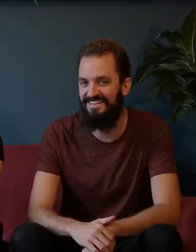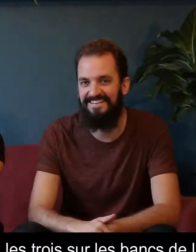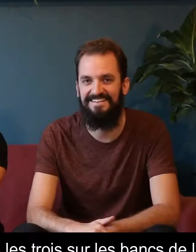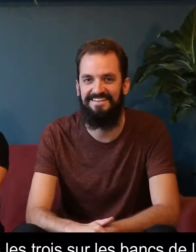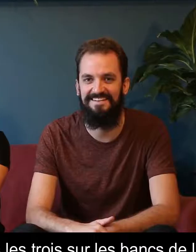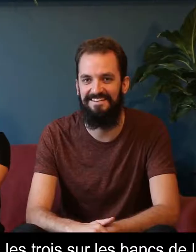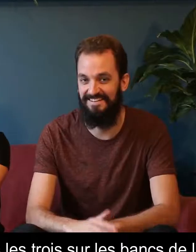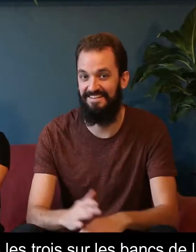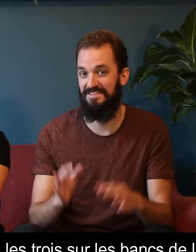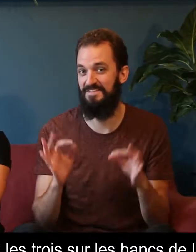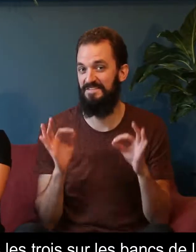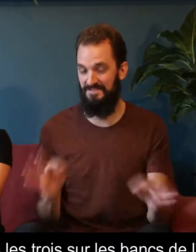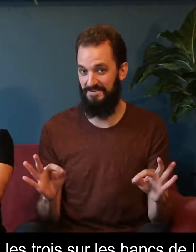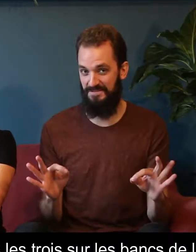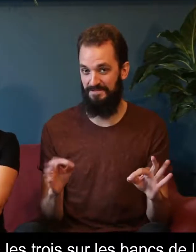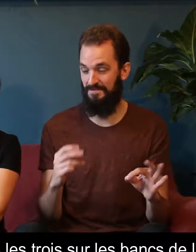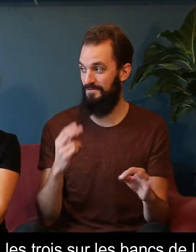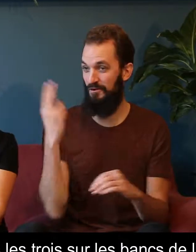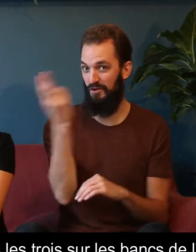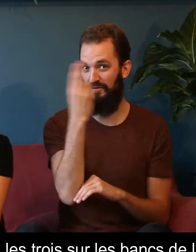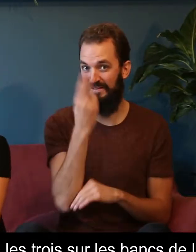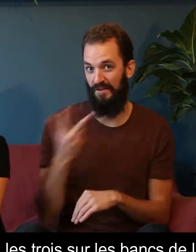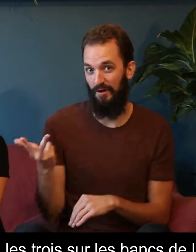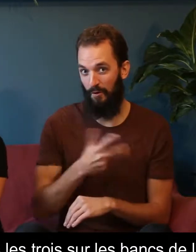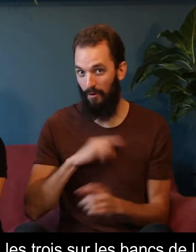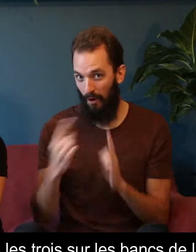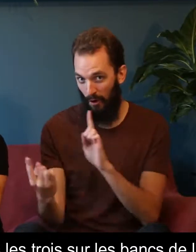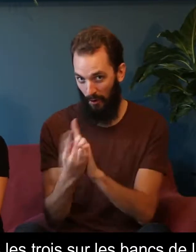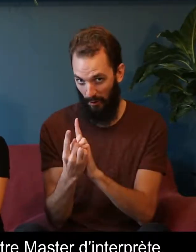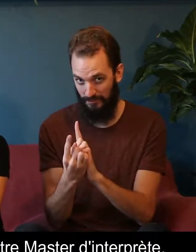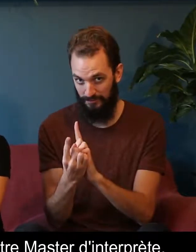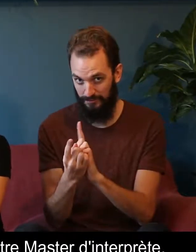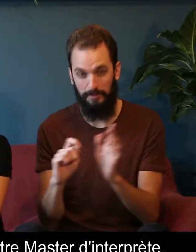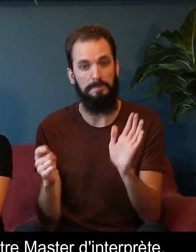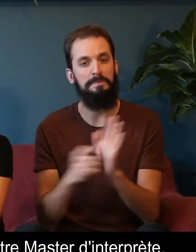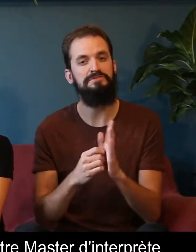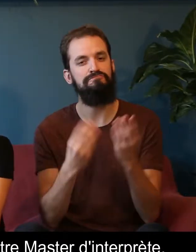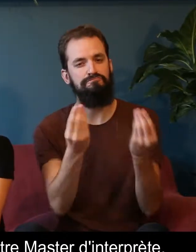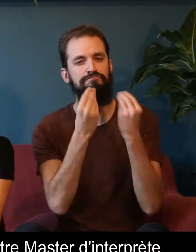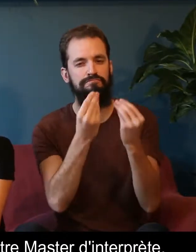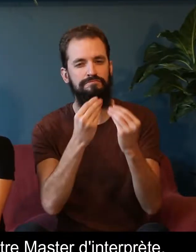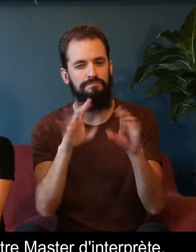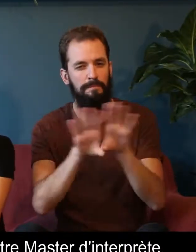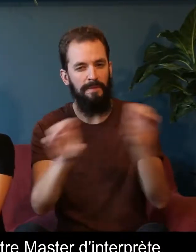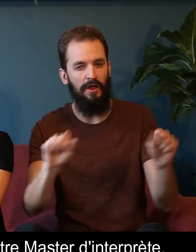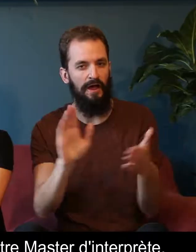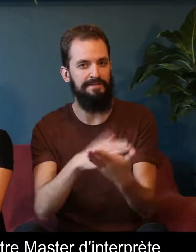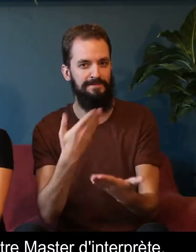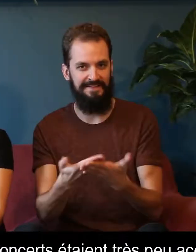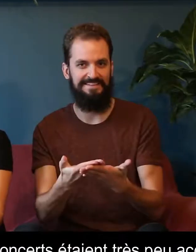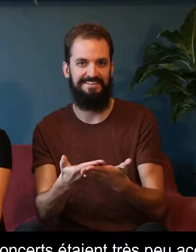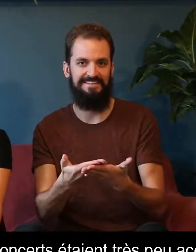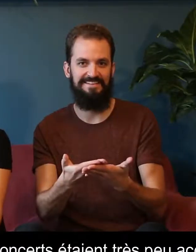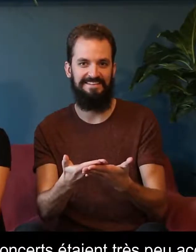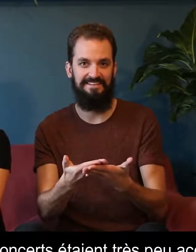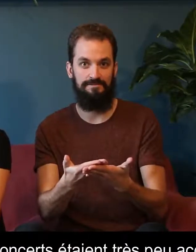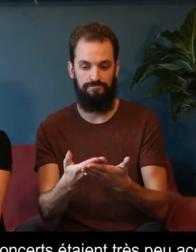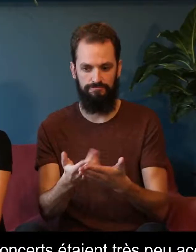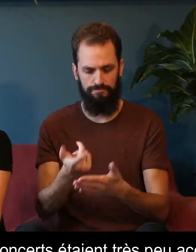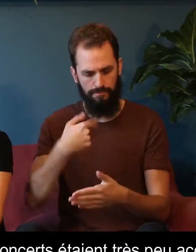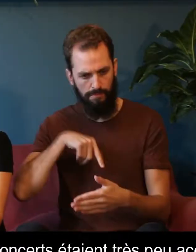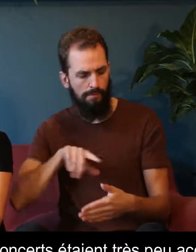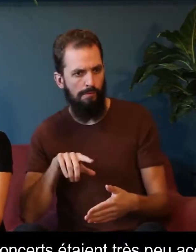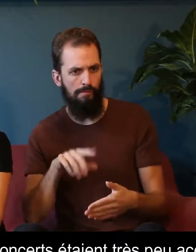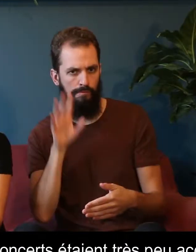Alors, il faut savoir qu'on s'est rencontrés tous les trois sur le banc de l'université, pendant qu préparait notre master d'interprète. Et on a pu